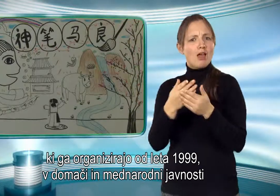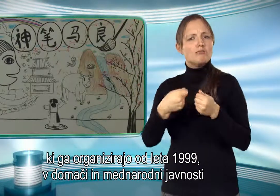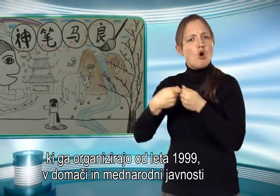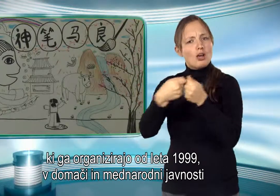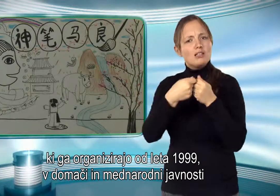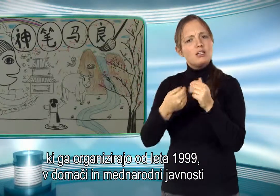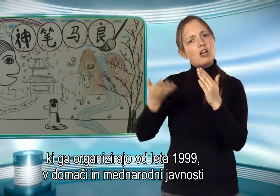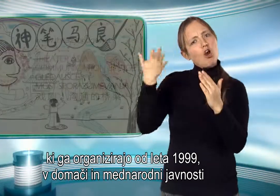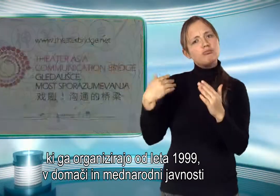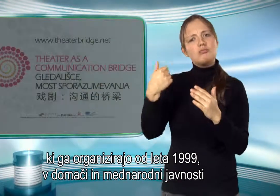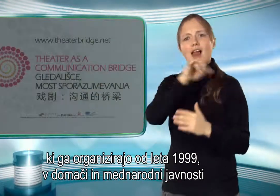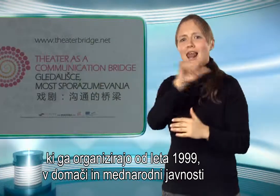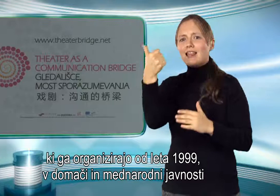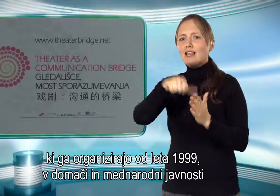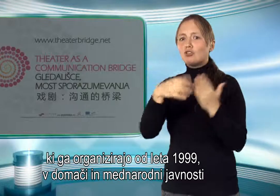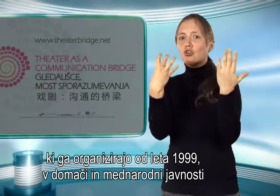ki ga organizirajo od leta